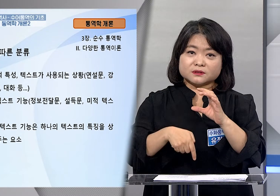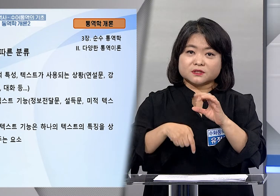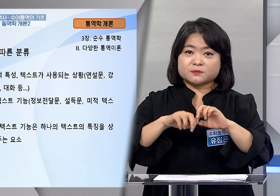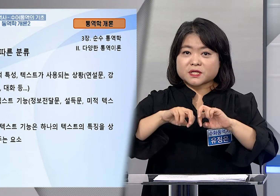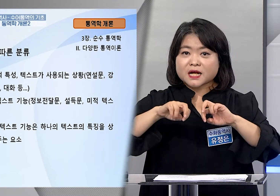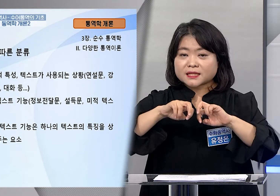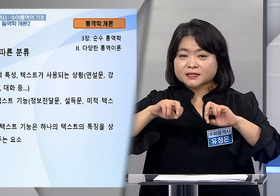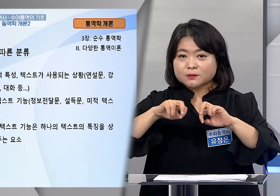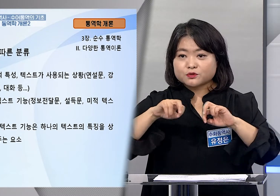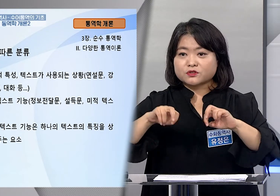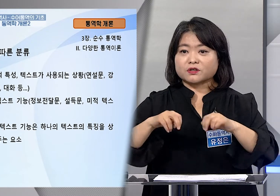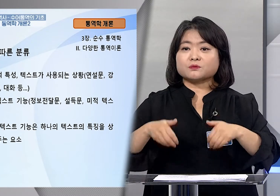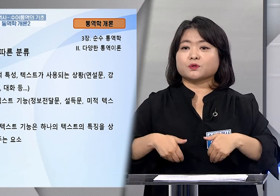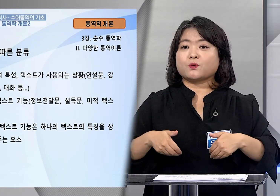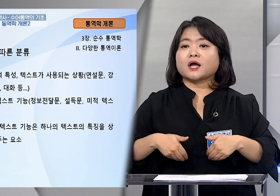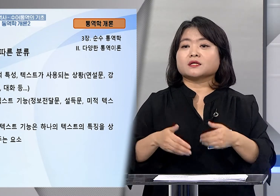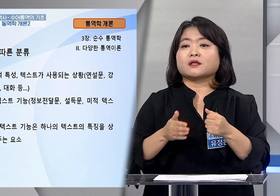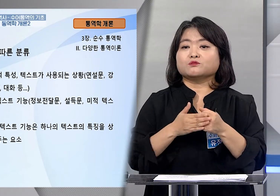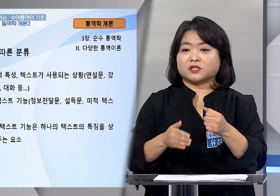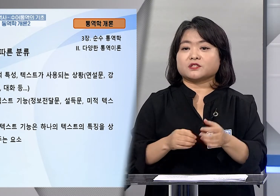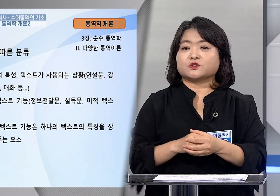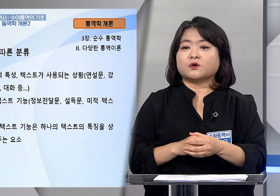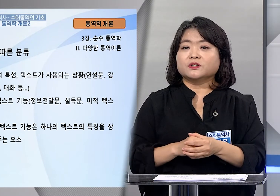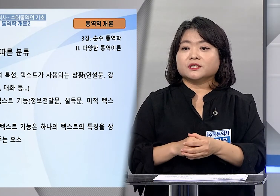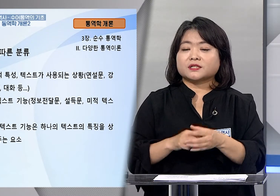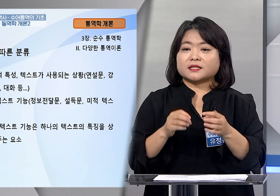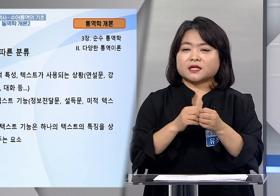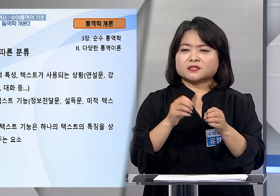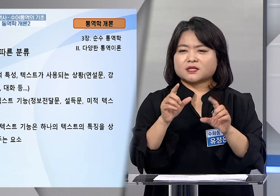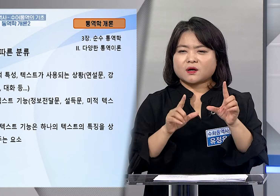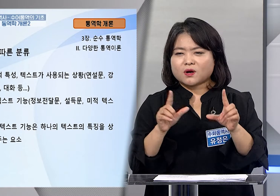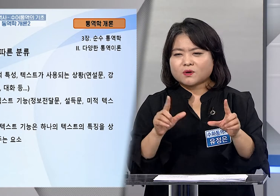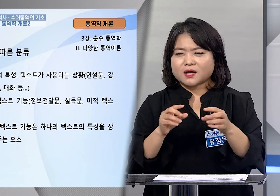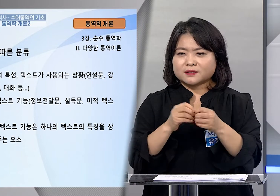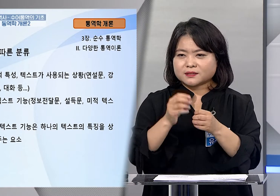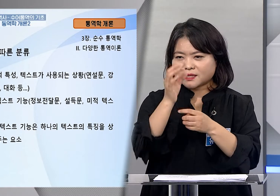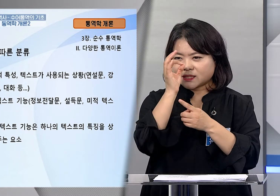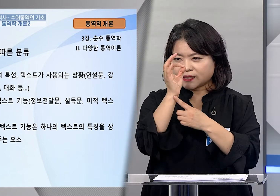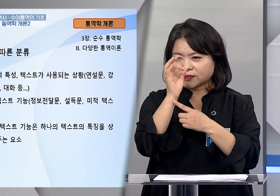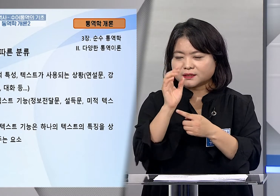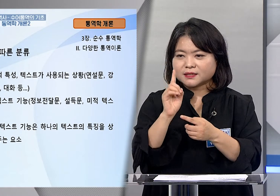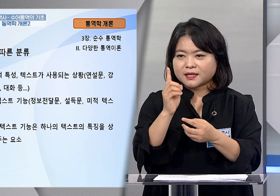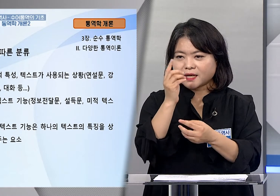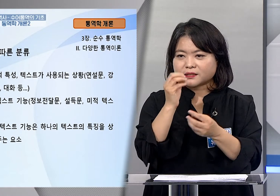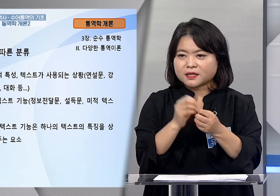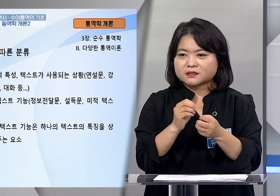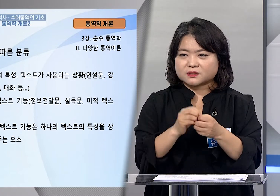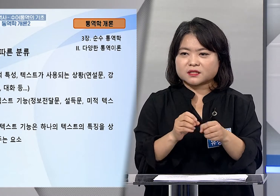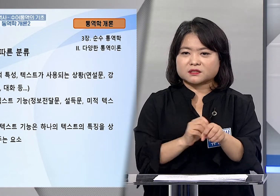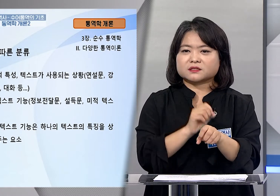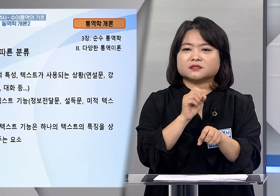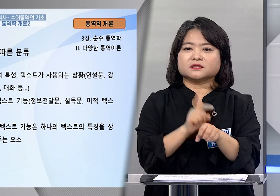의미까지의 분석이 필요하기 때문이겠죠. 텍스트의 상황과 텍스트의 기능은 하나의 텍스트의 특성을